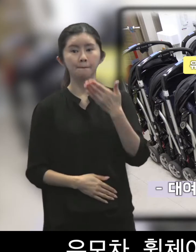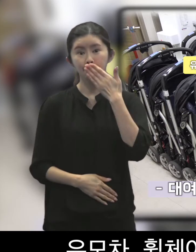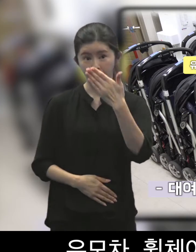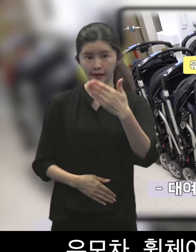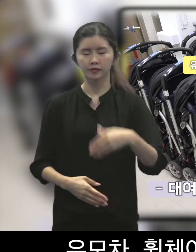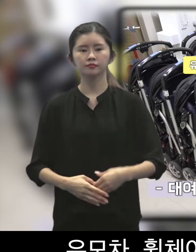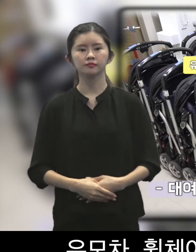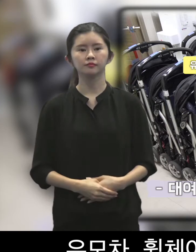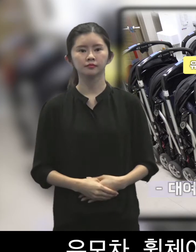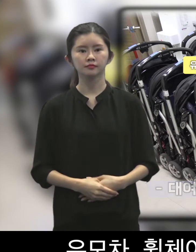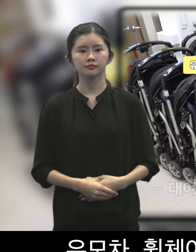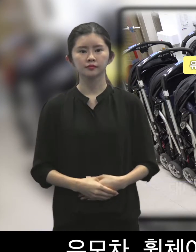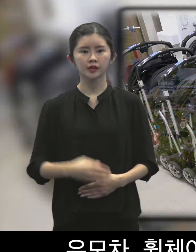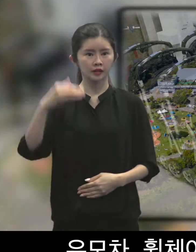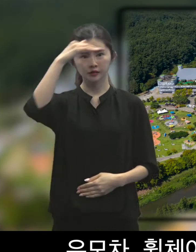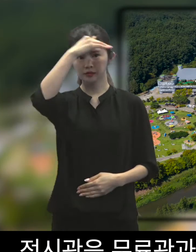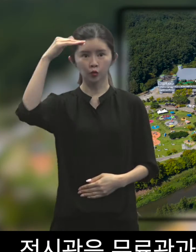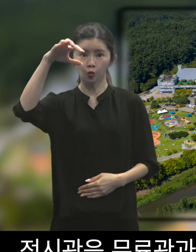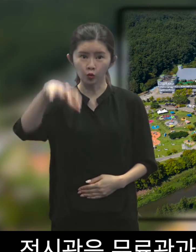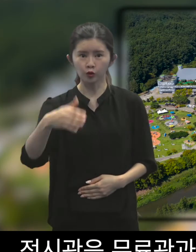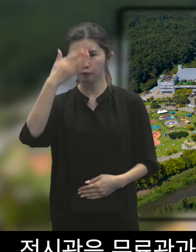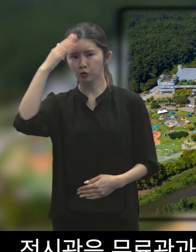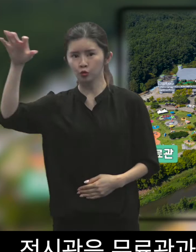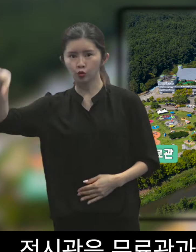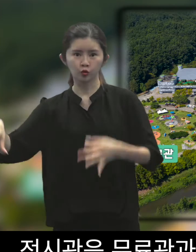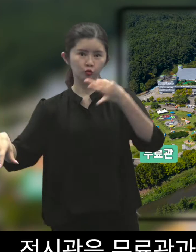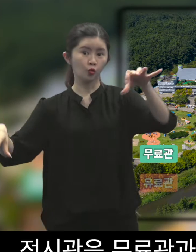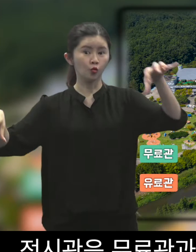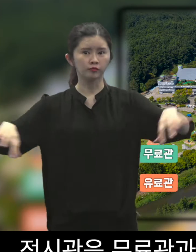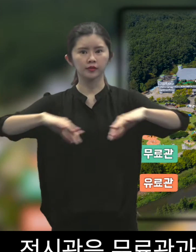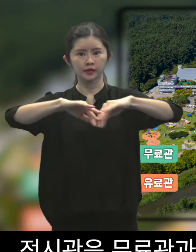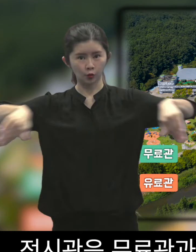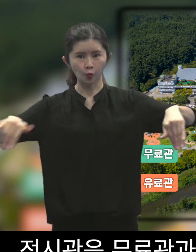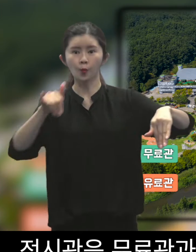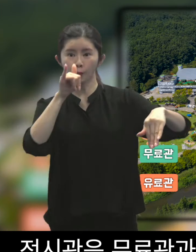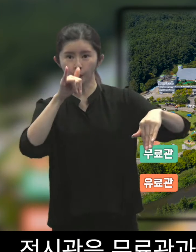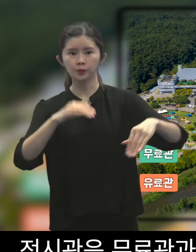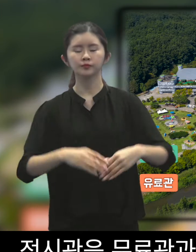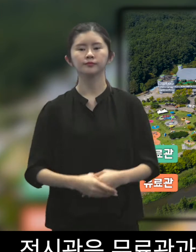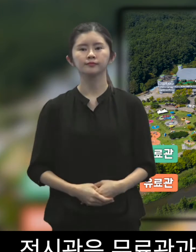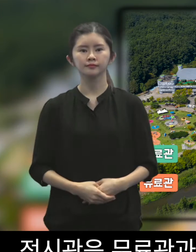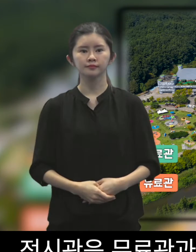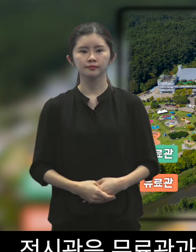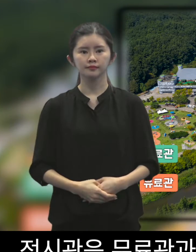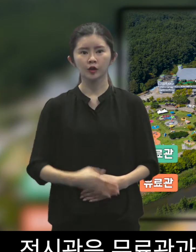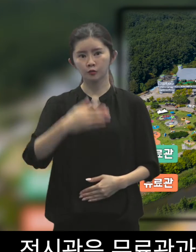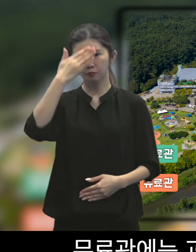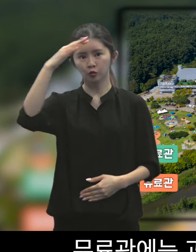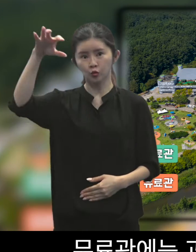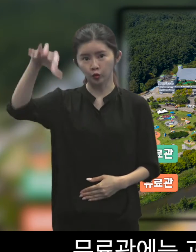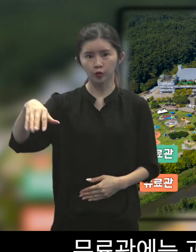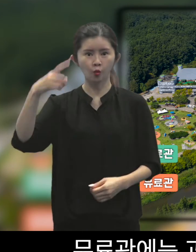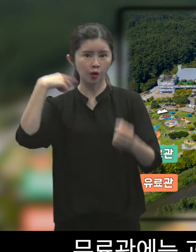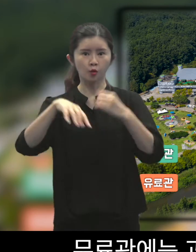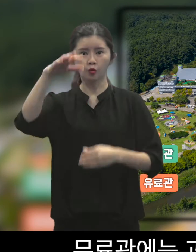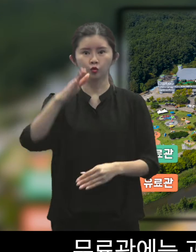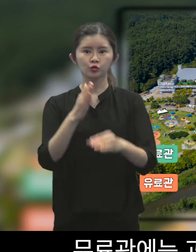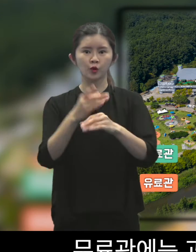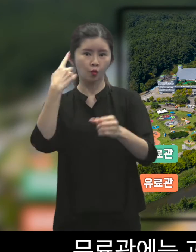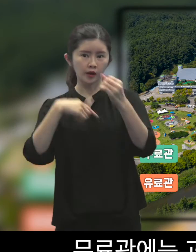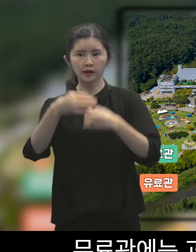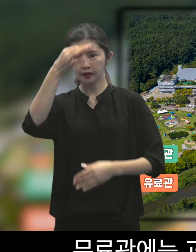우산대여가 가능합니다. 전시관은 무료관과 유료관으로 나뉘어져 있습니다. 무료관에는